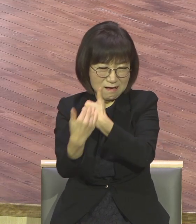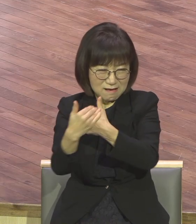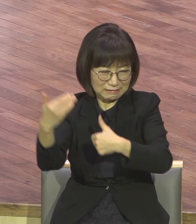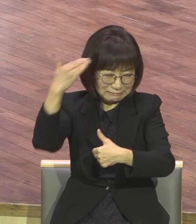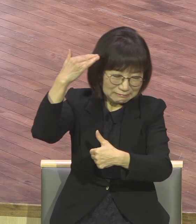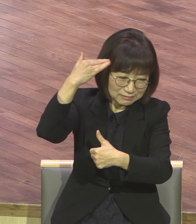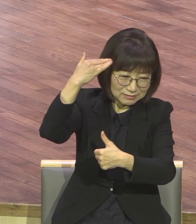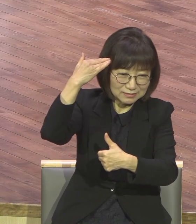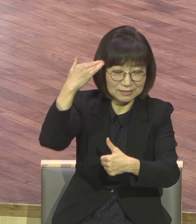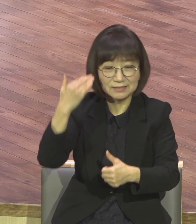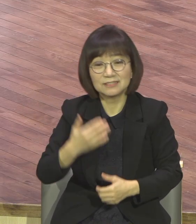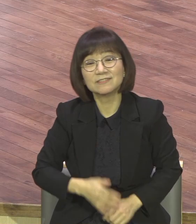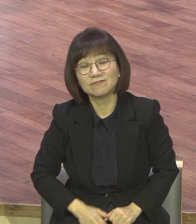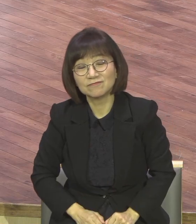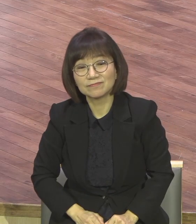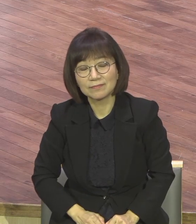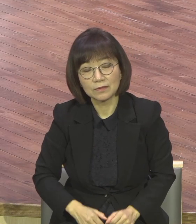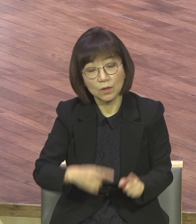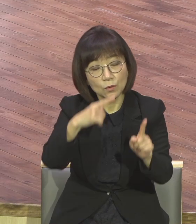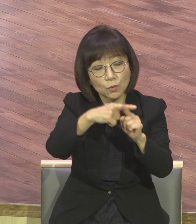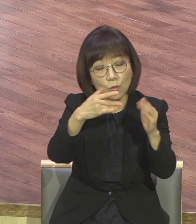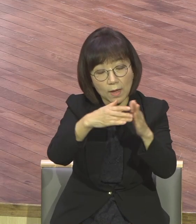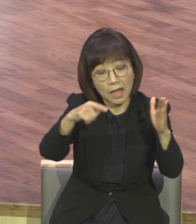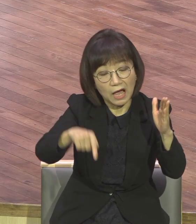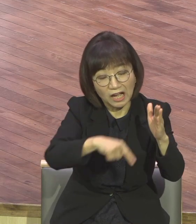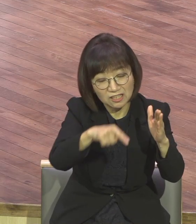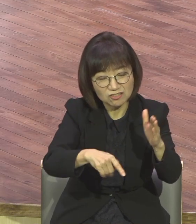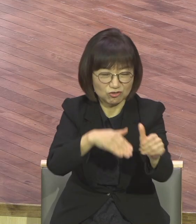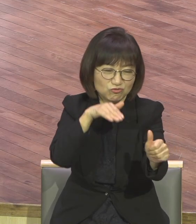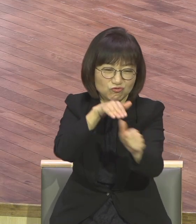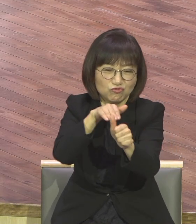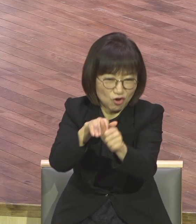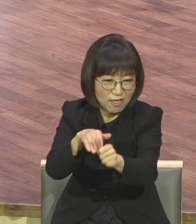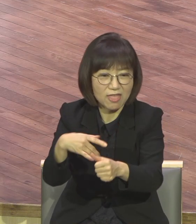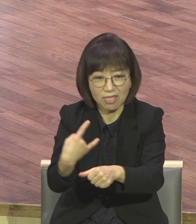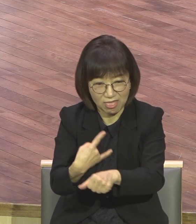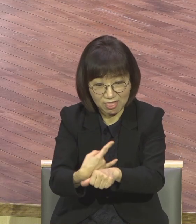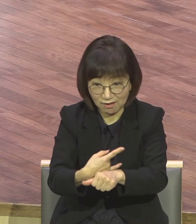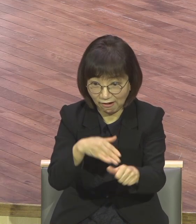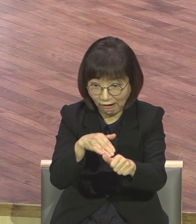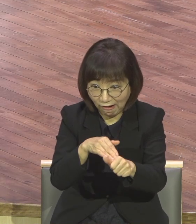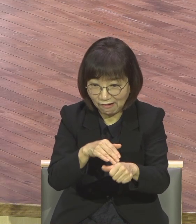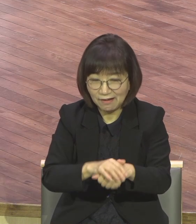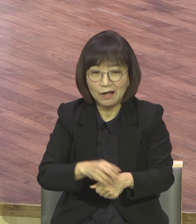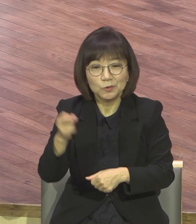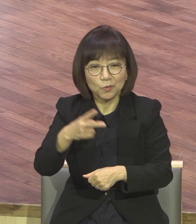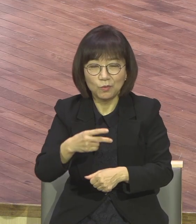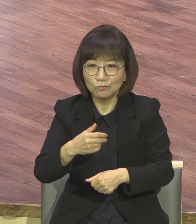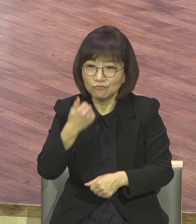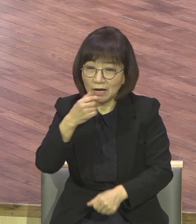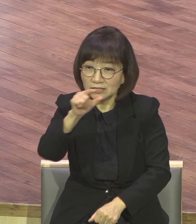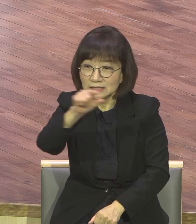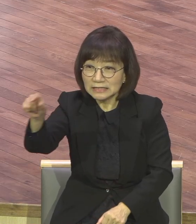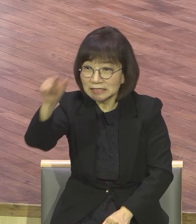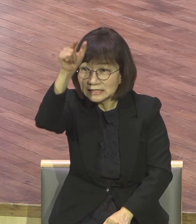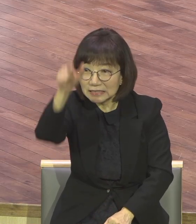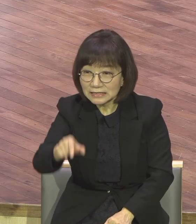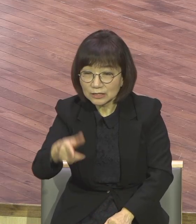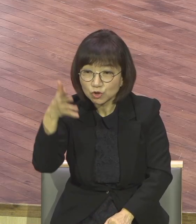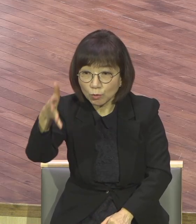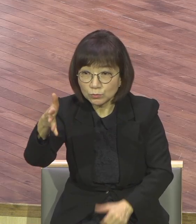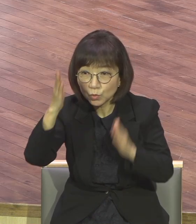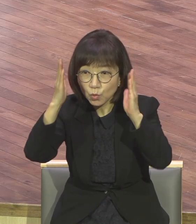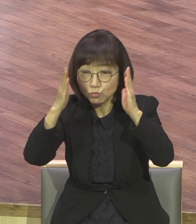교회 안에서도 공격하고 심지어 신학을 공부하는 신학자들도